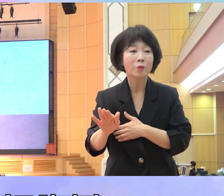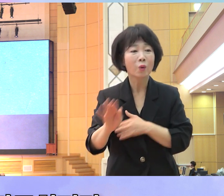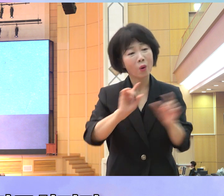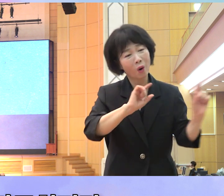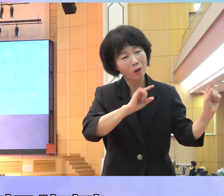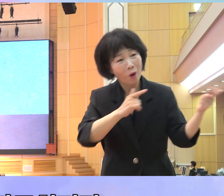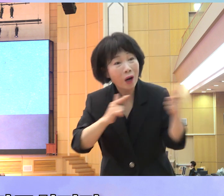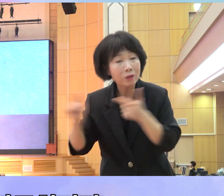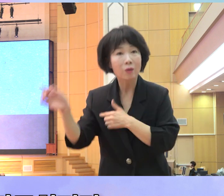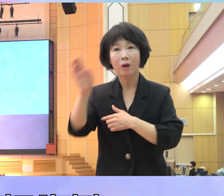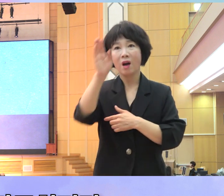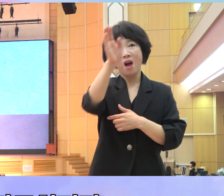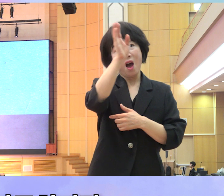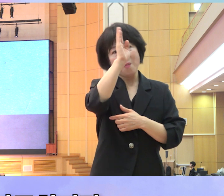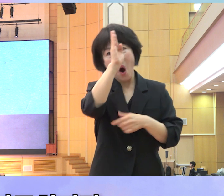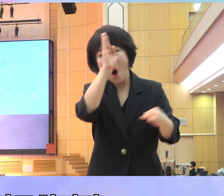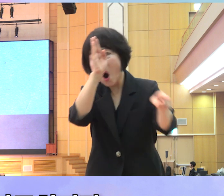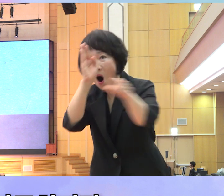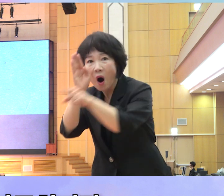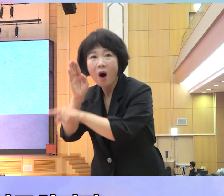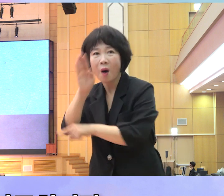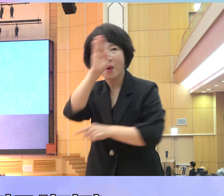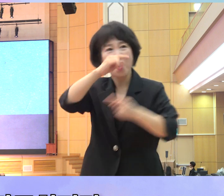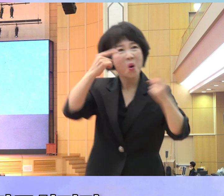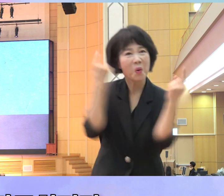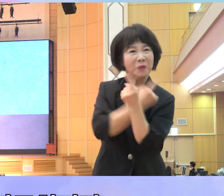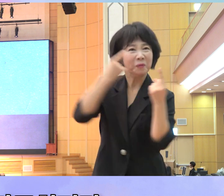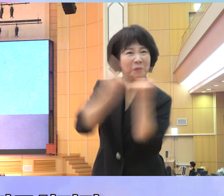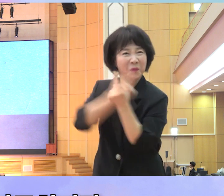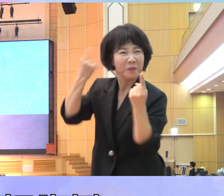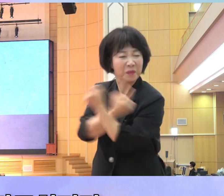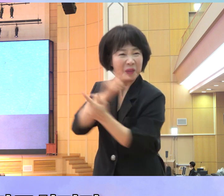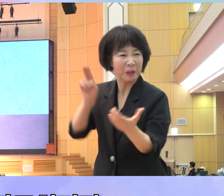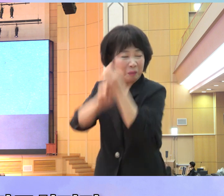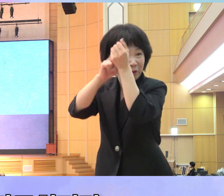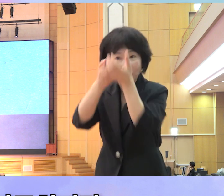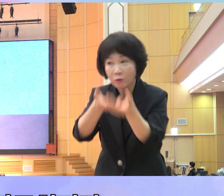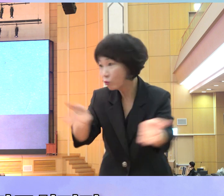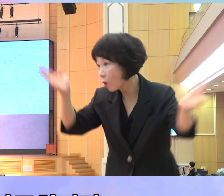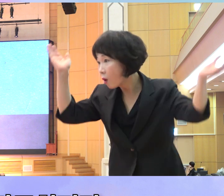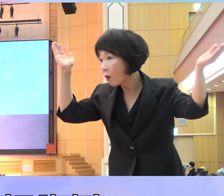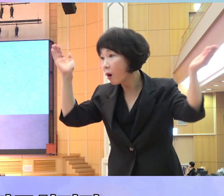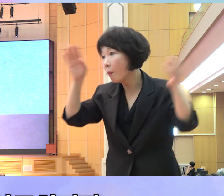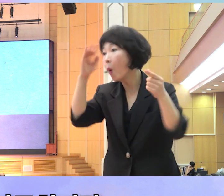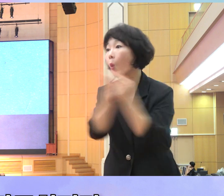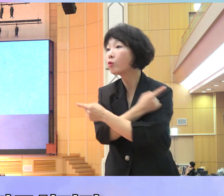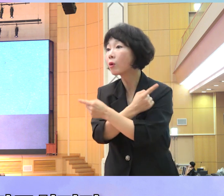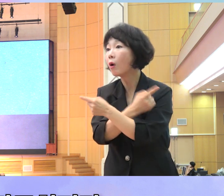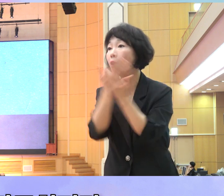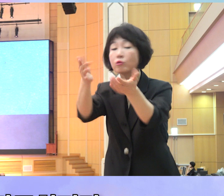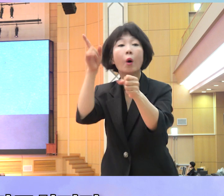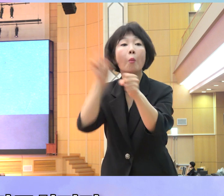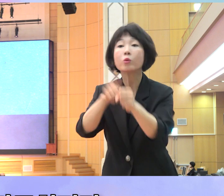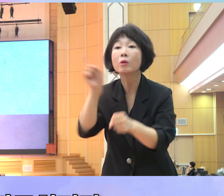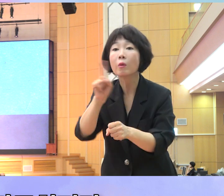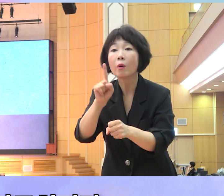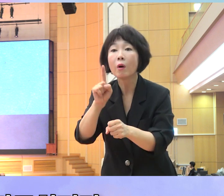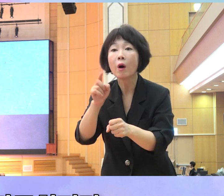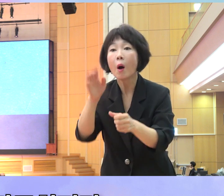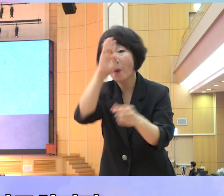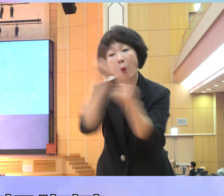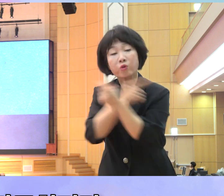이런 게 아님에도 불구하고 예수님이 오병이어의 기적을 일으키시고 예수님이 병든 자를 고쳐주신 이유는 뭐냐? 불쌍히